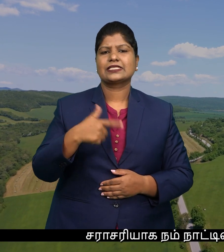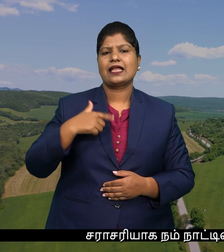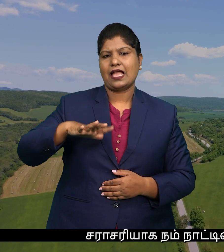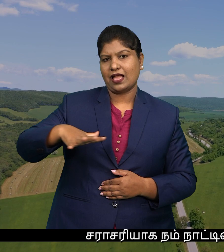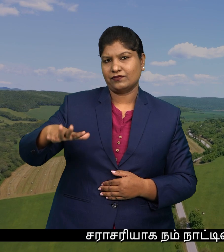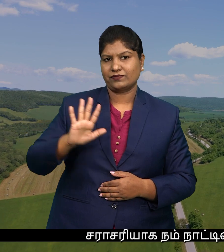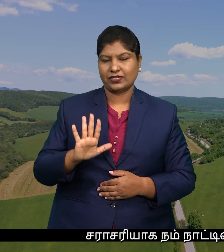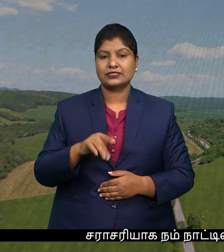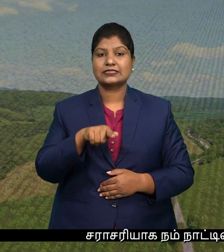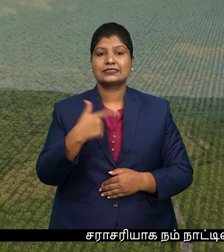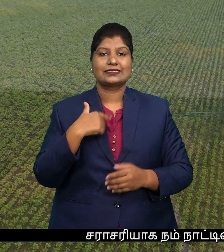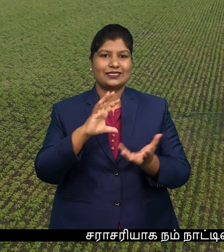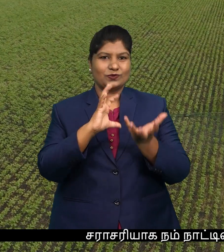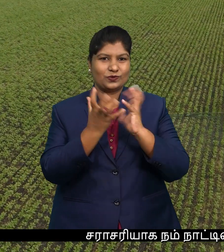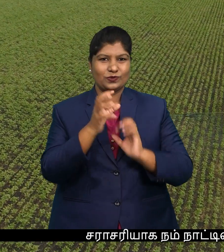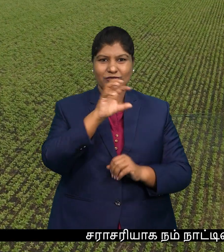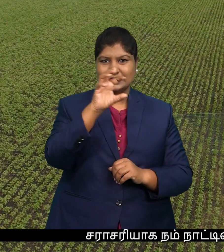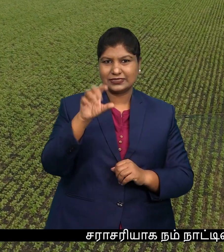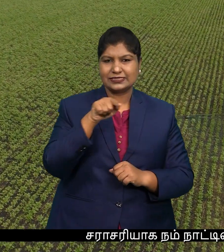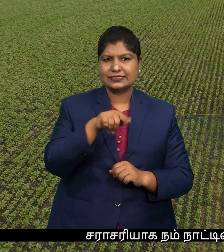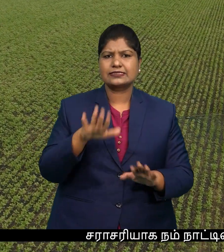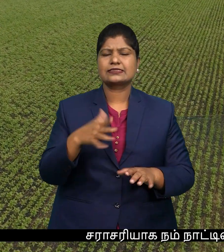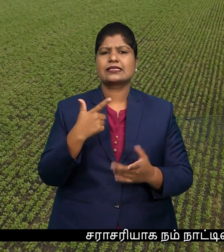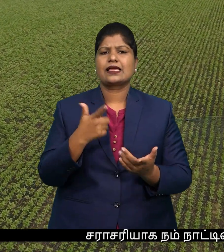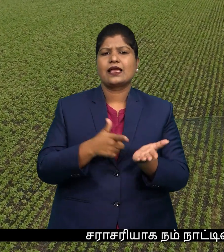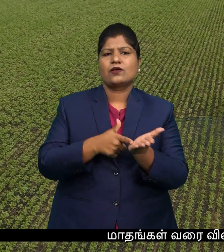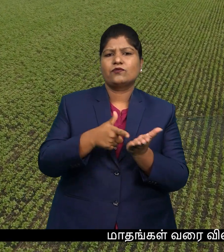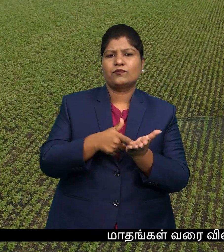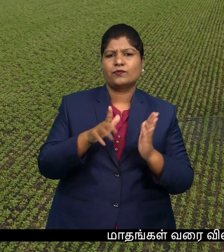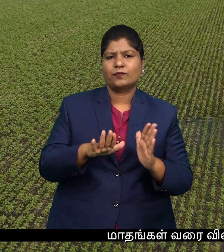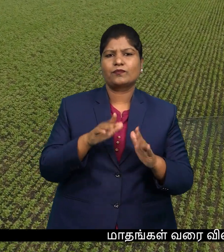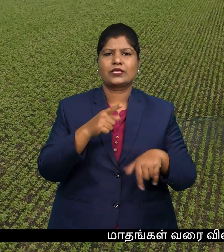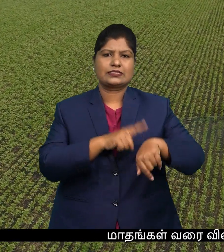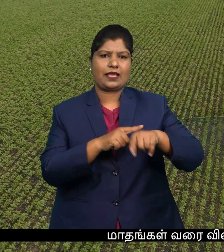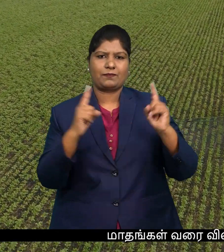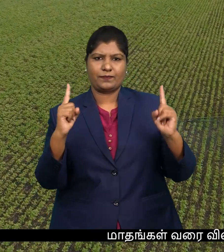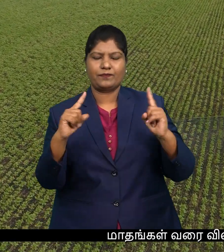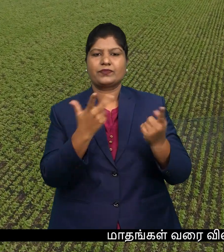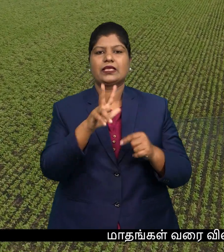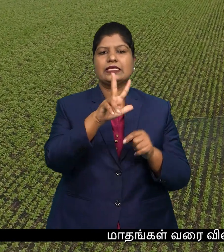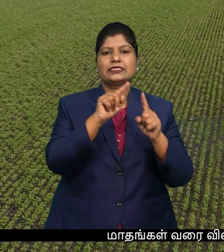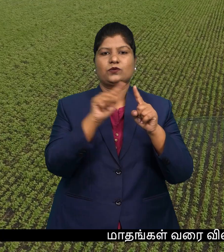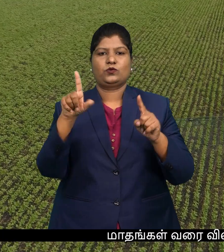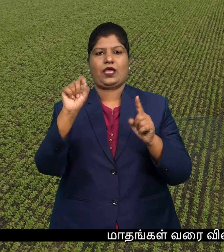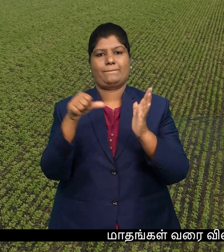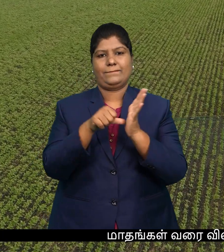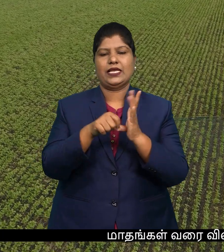சராசரியாக நம் நாட்டில் ஆண்டுதோறும் 8 முதல் 10 மாதங்கள் வரை விவசாய பருவம் உள்ளது.